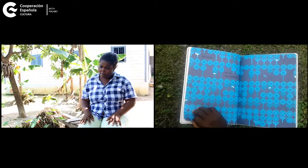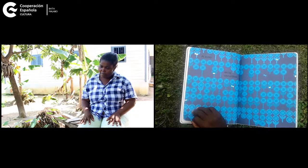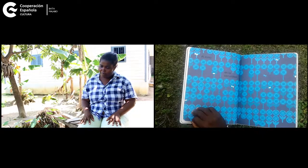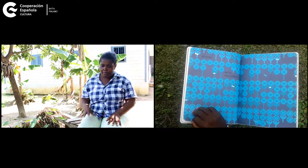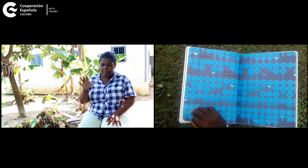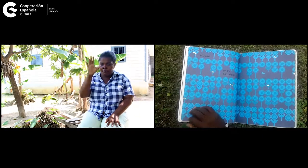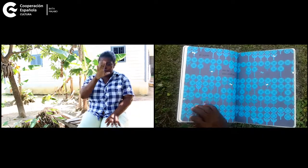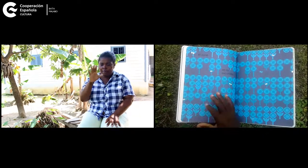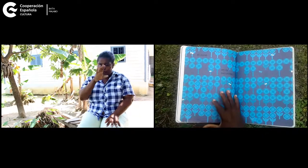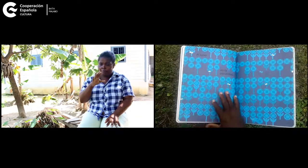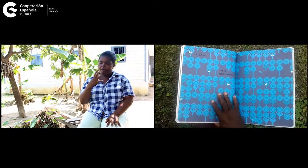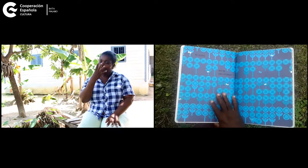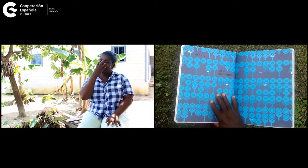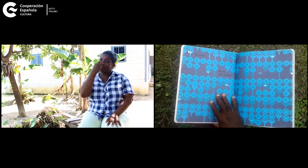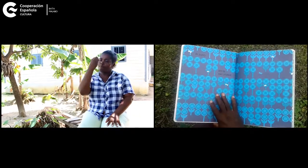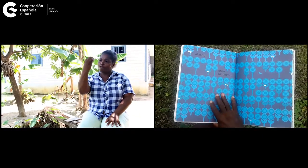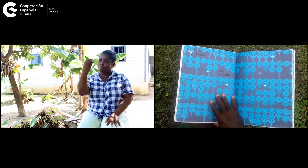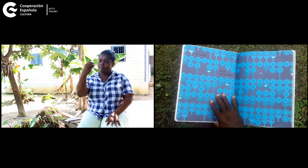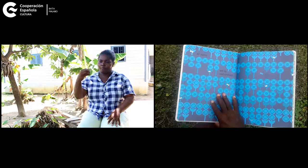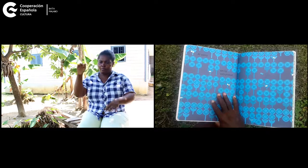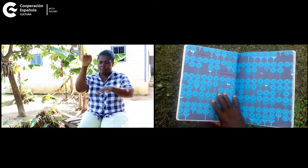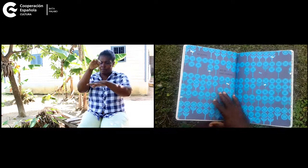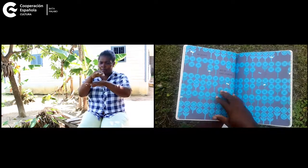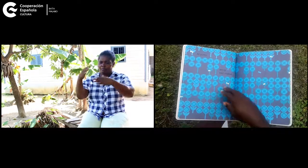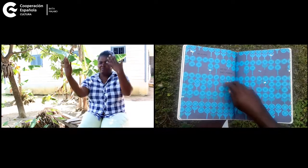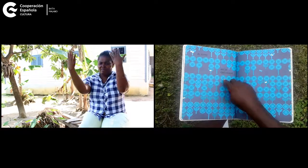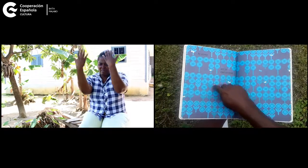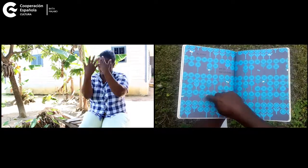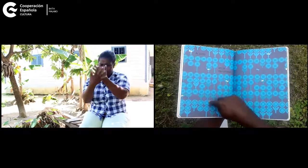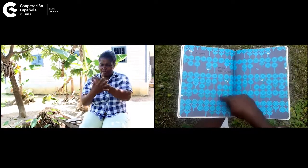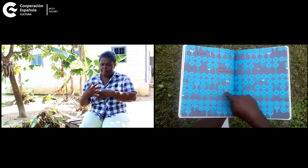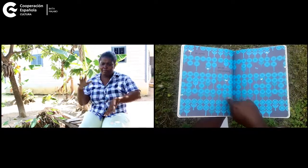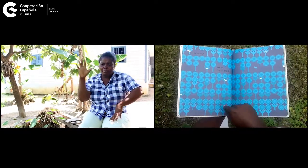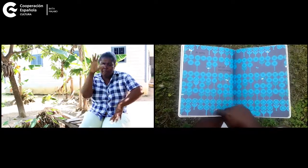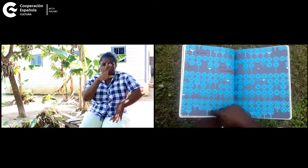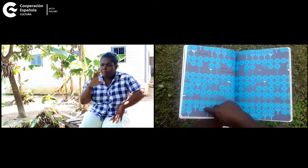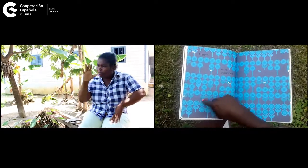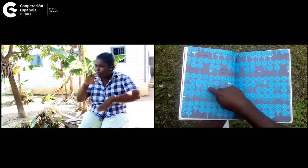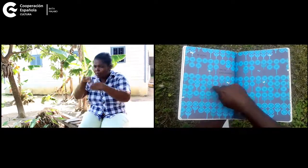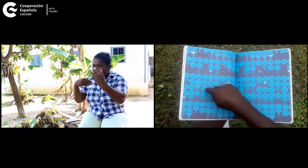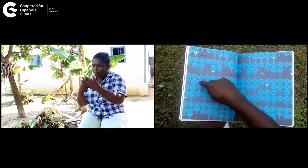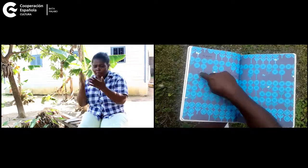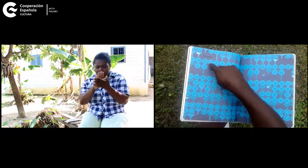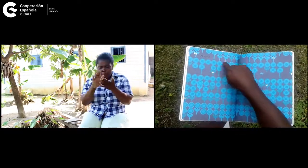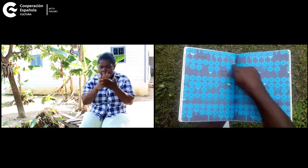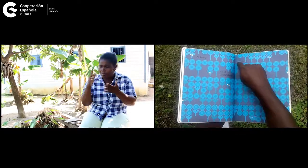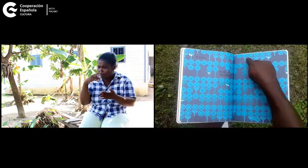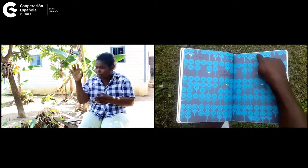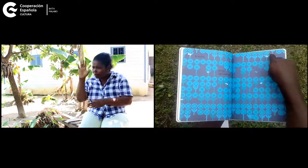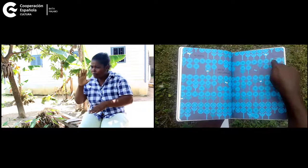Busca al zorro en la oscuridad. Le buscamos en toda la página, le buscamos y